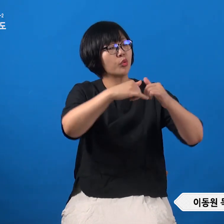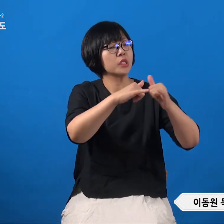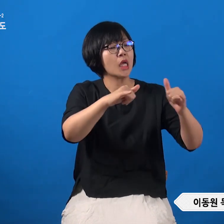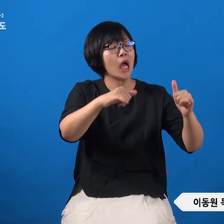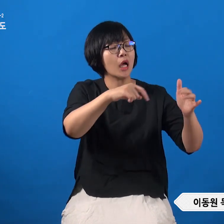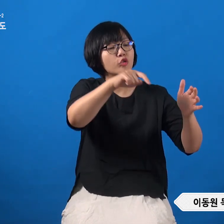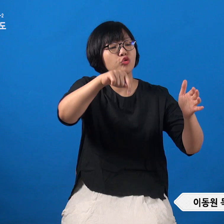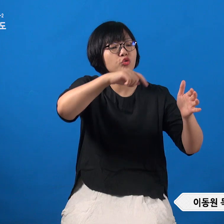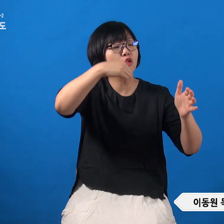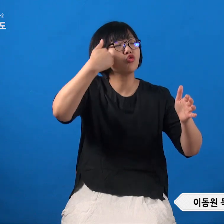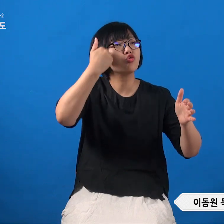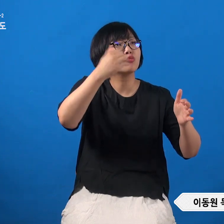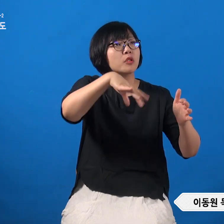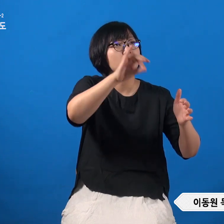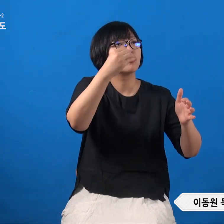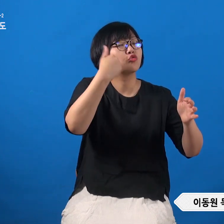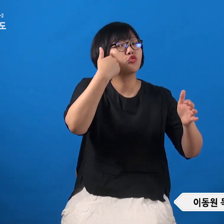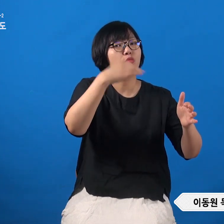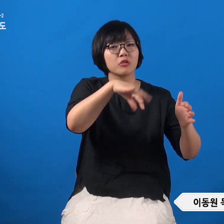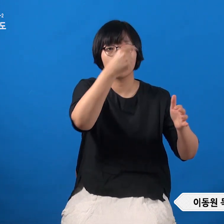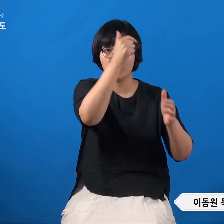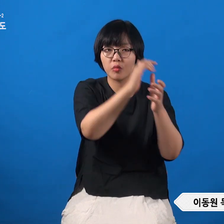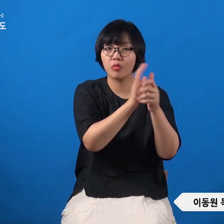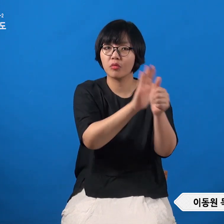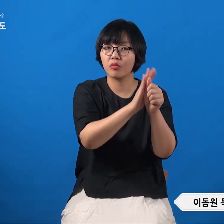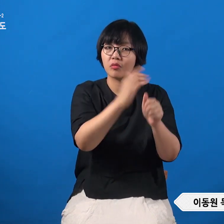지도자를 위해 먼저 기도하는 것이 합당할까요?